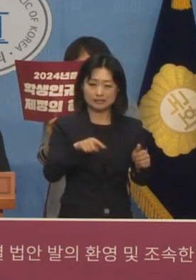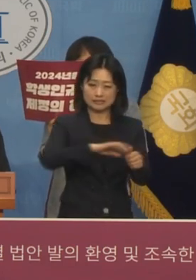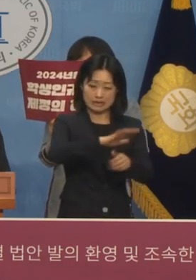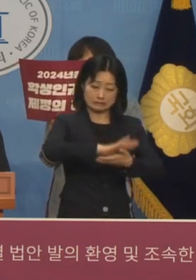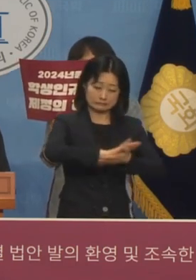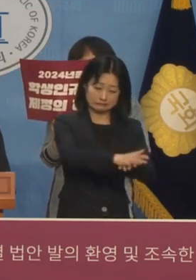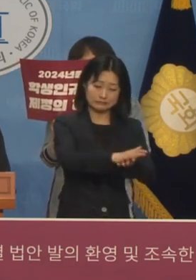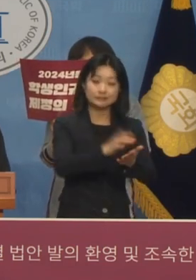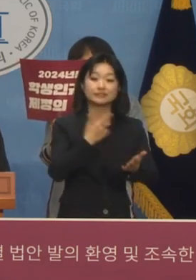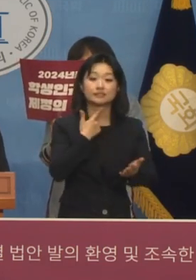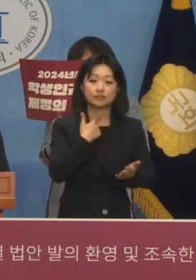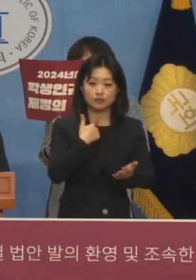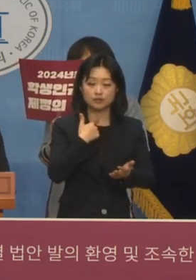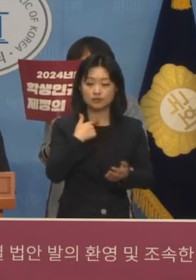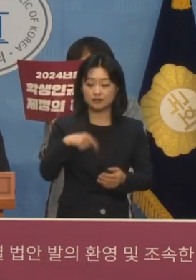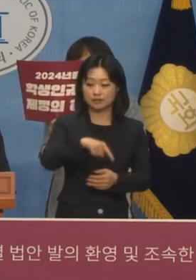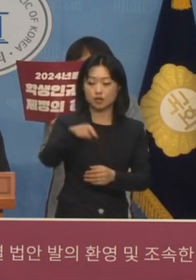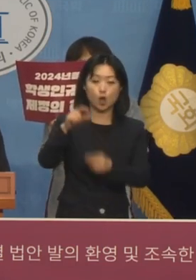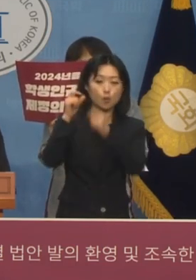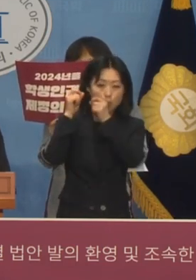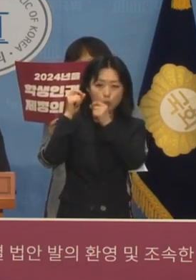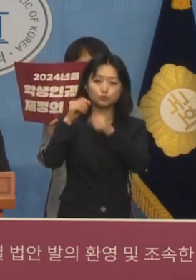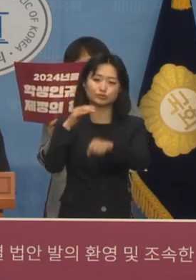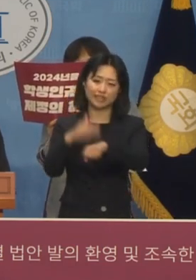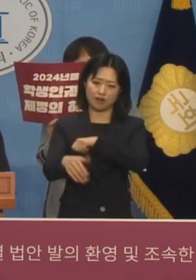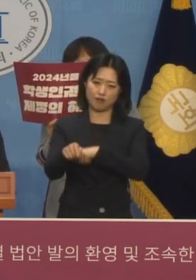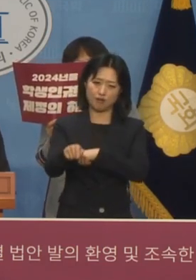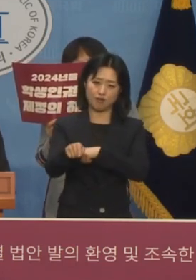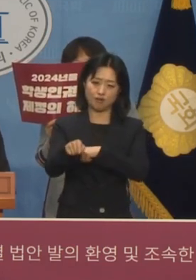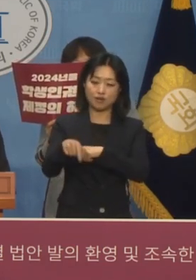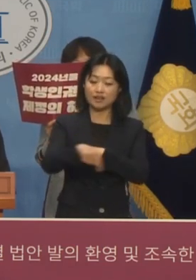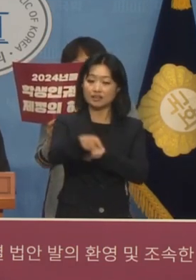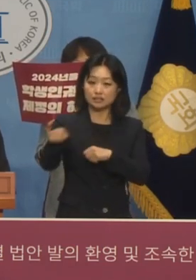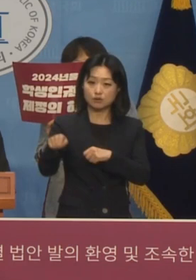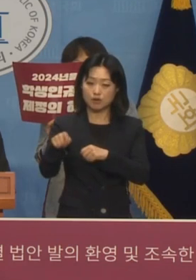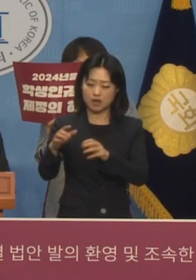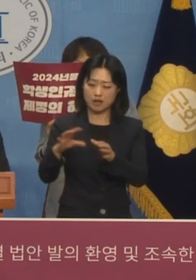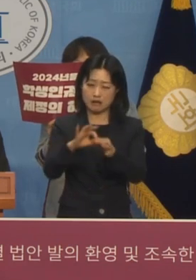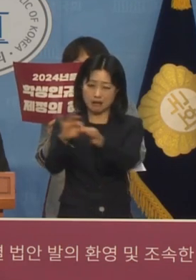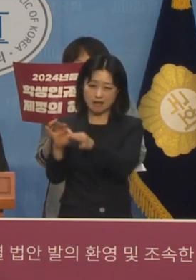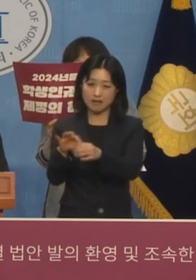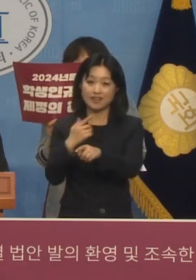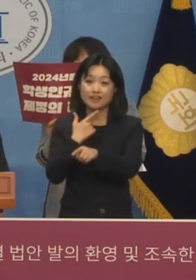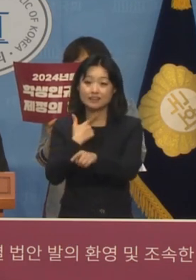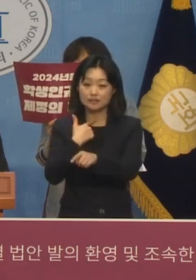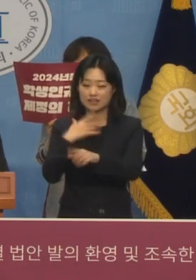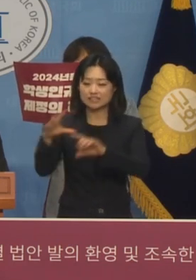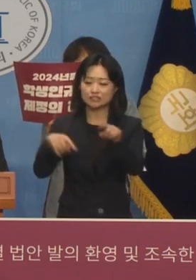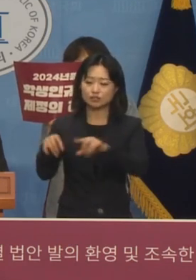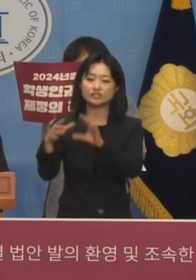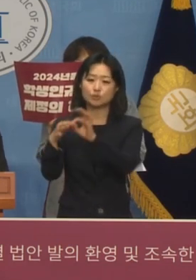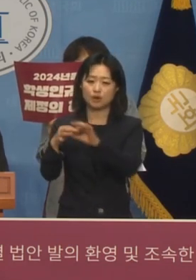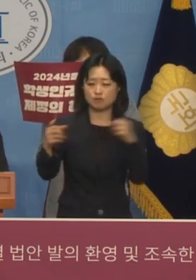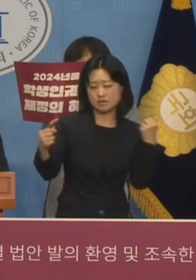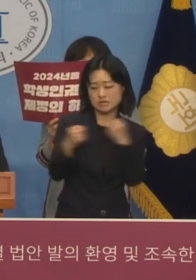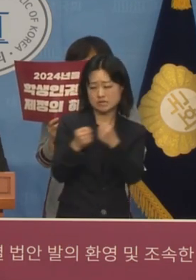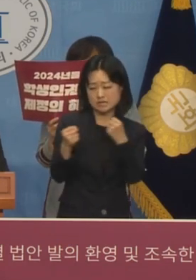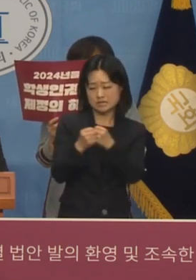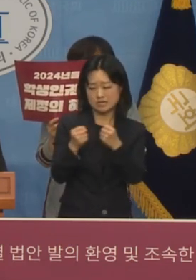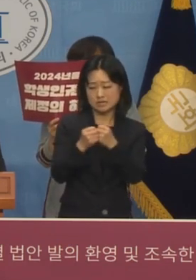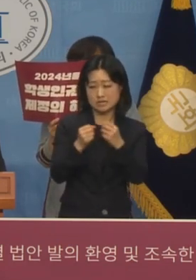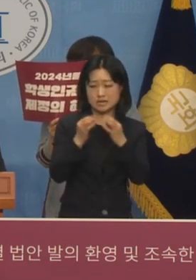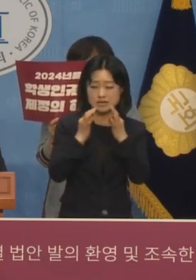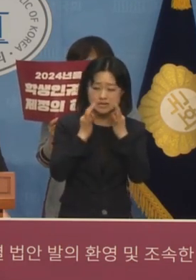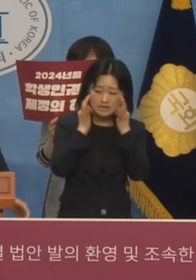끊임없이 공격하던 자칫 보수 세력들과 그들과 결탁한 반민주적인 정치 세력들과의 싸움도 이제